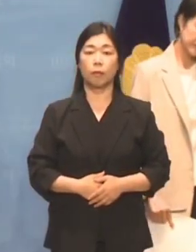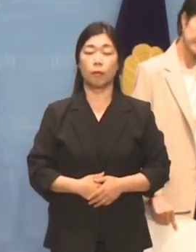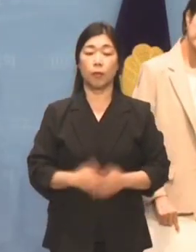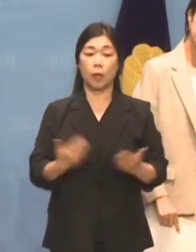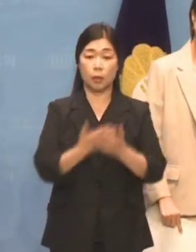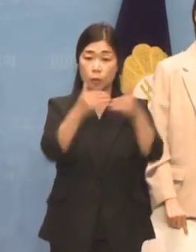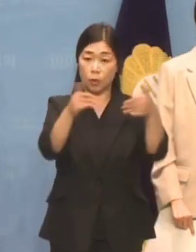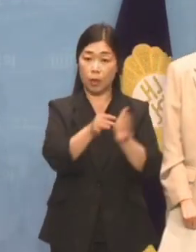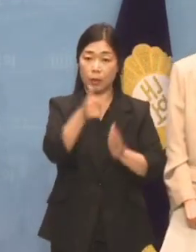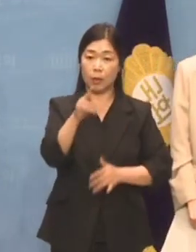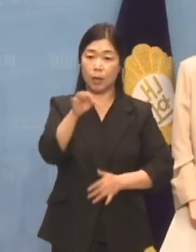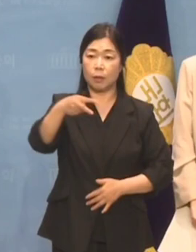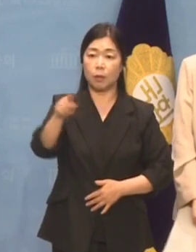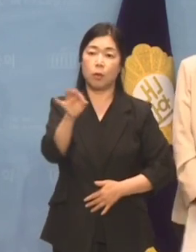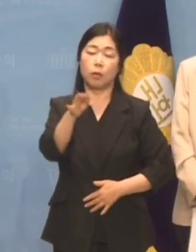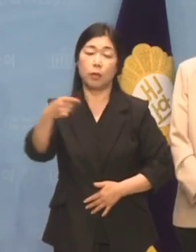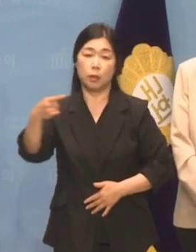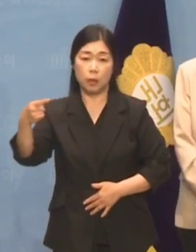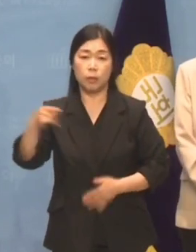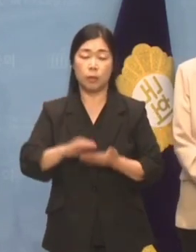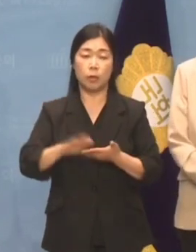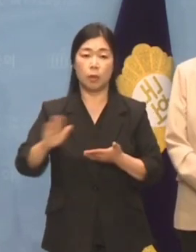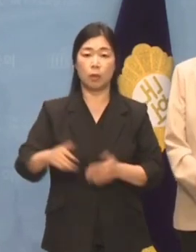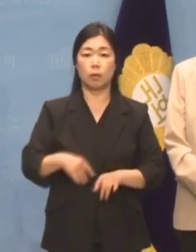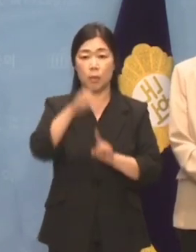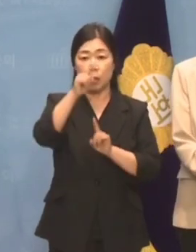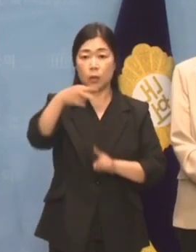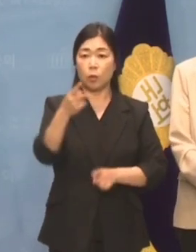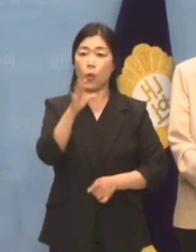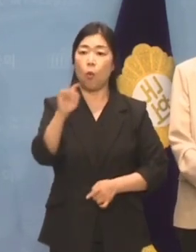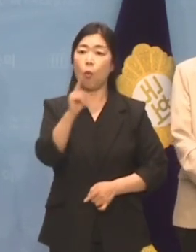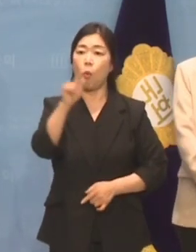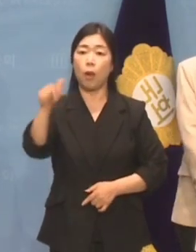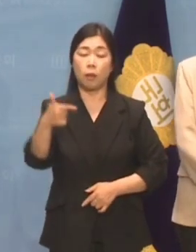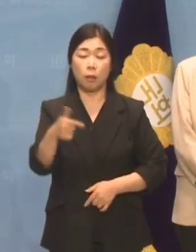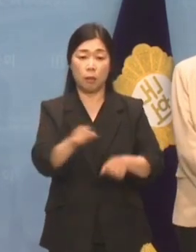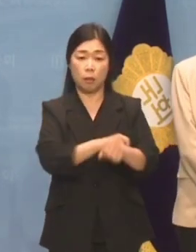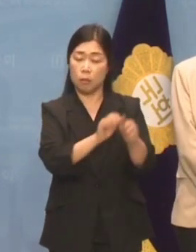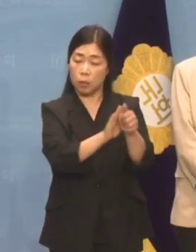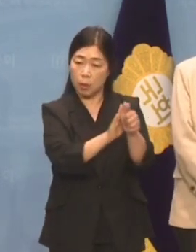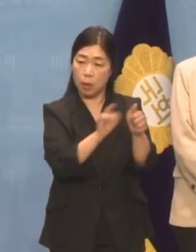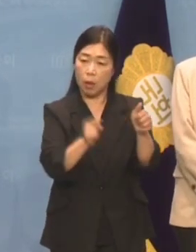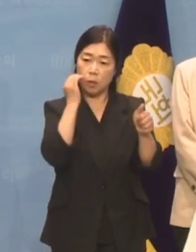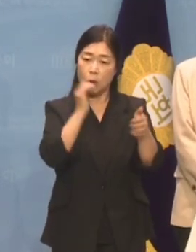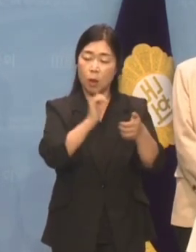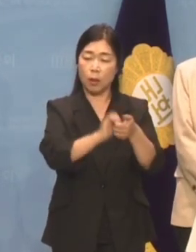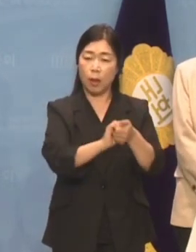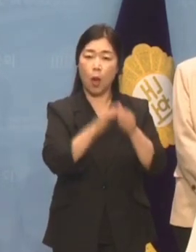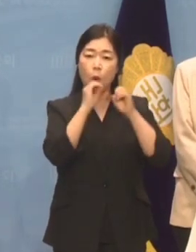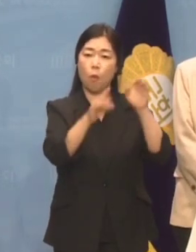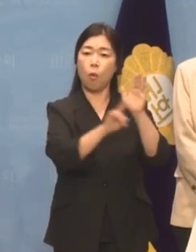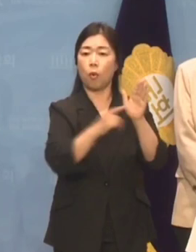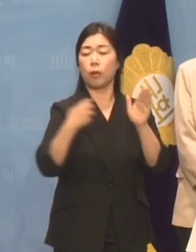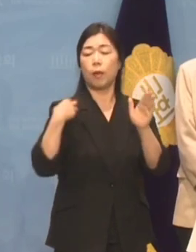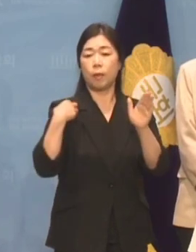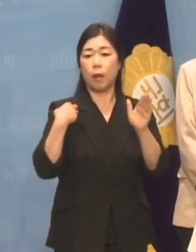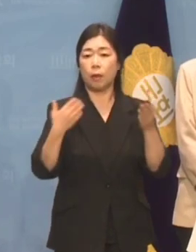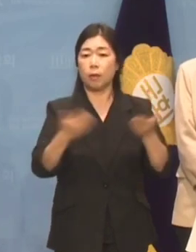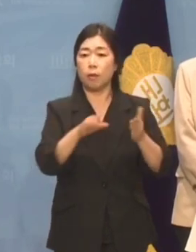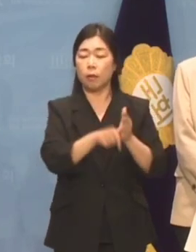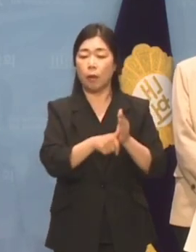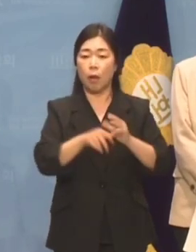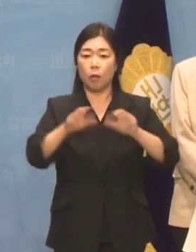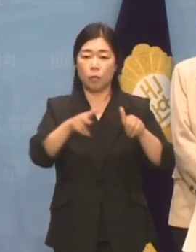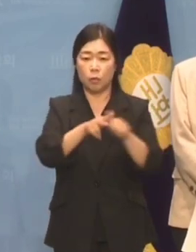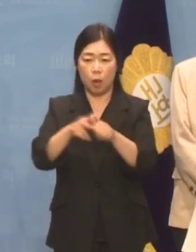네, 진보당 강성희입니다. 이동관 특보가 청와대 홍보수석 재직 당시에